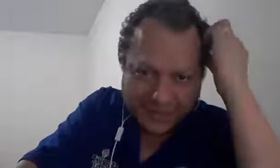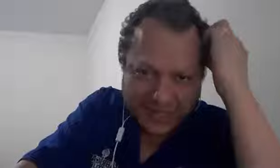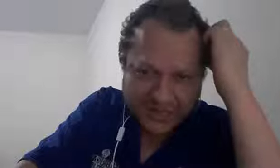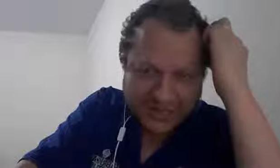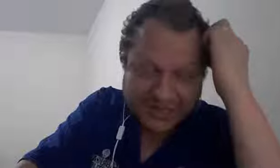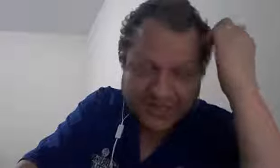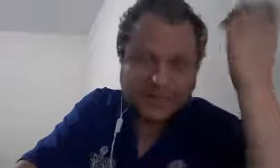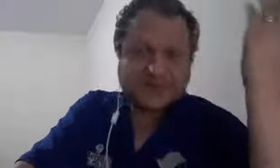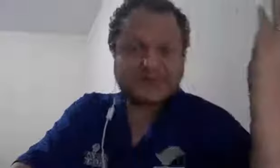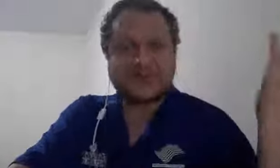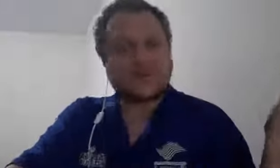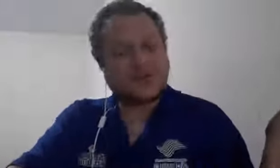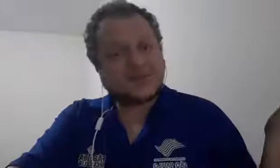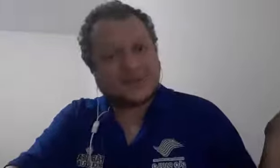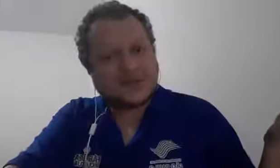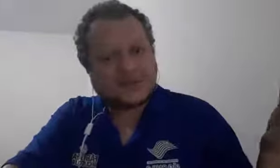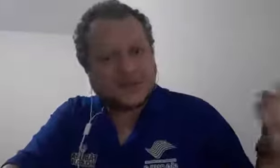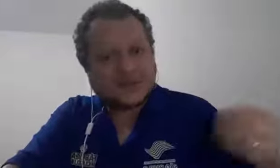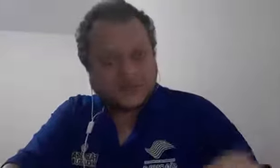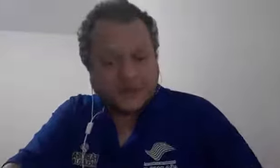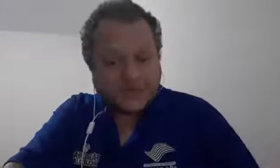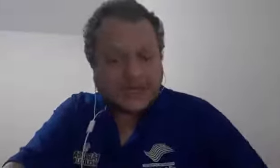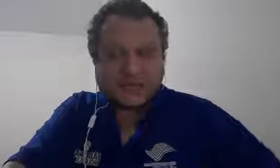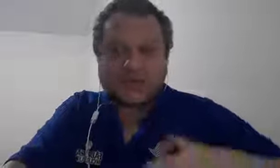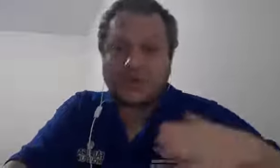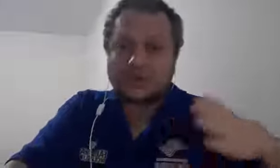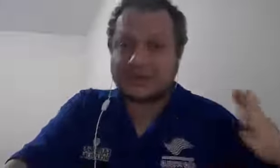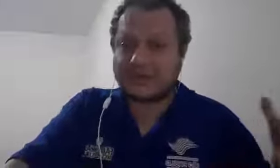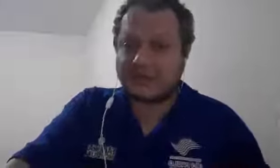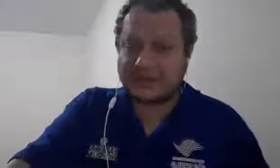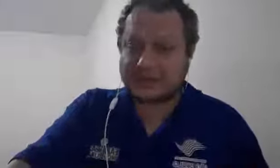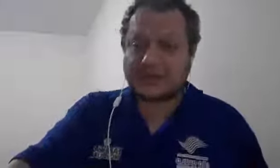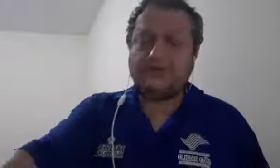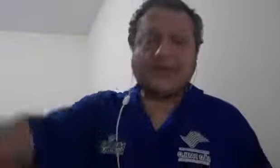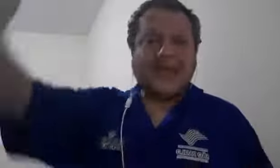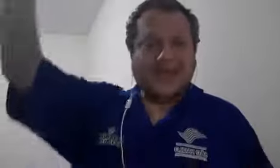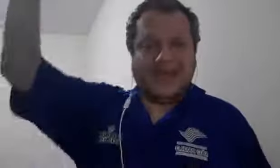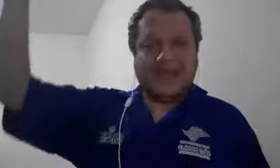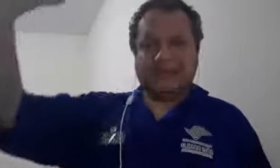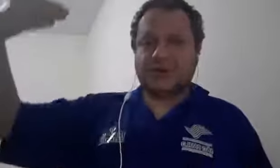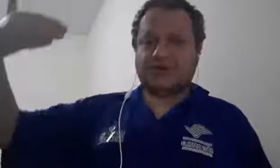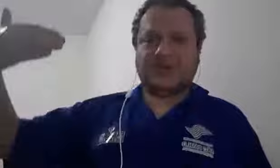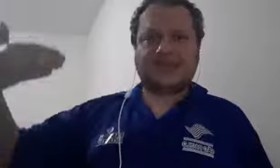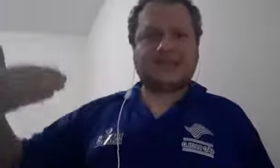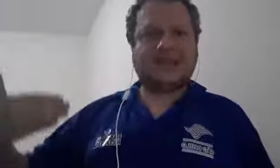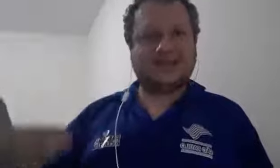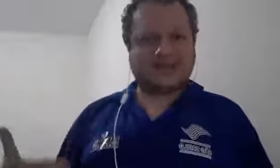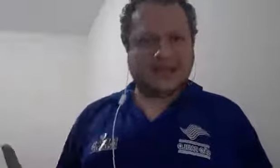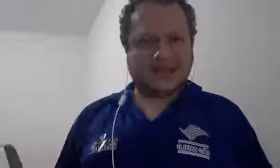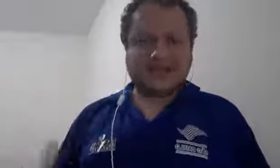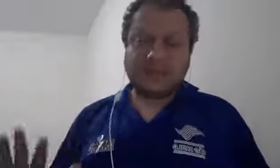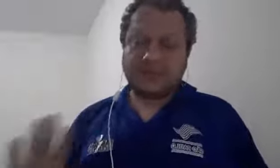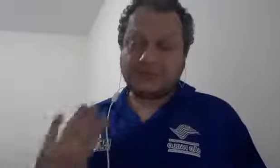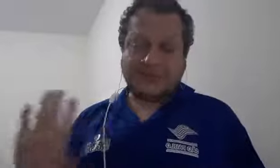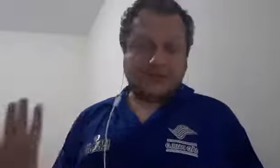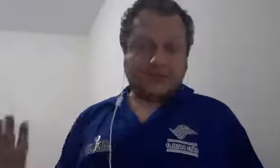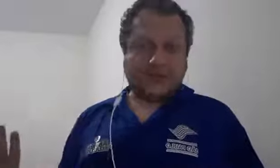gente? E aí nós fizemos duas músicas, um processo todo de interpretação em português sinalizado, e sabemos daquele jeito